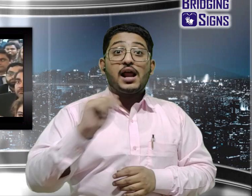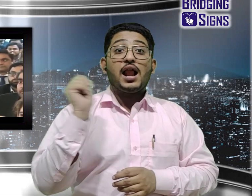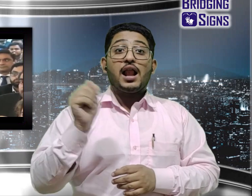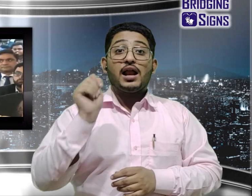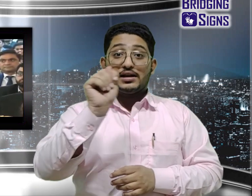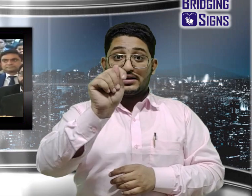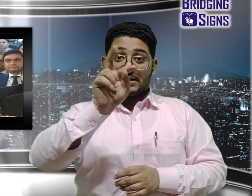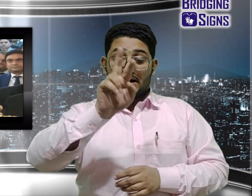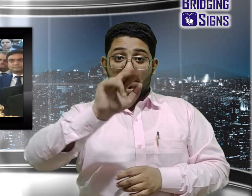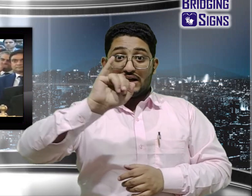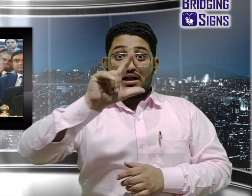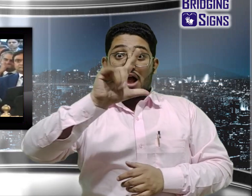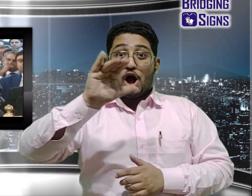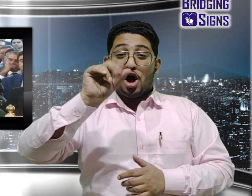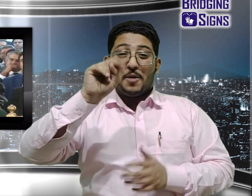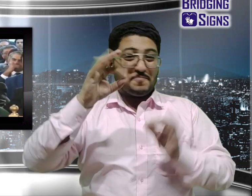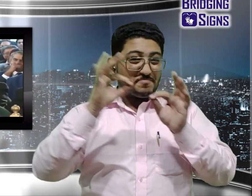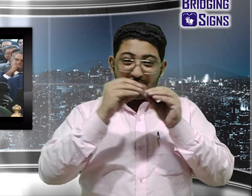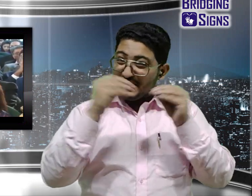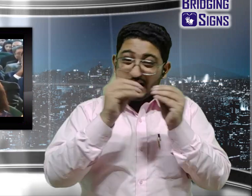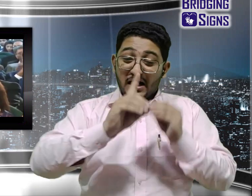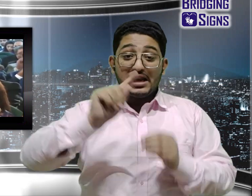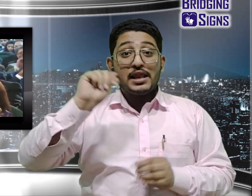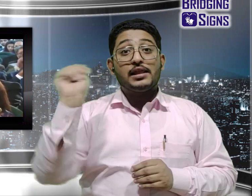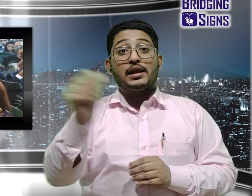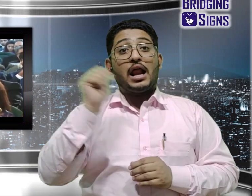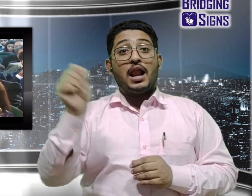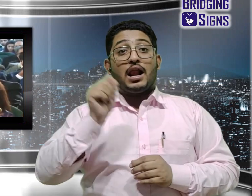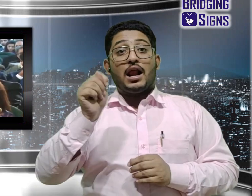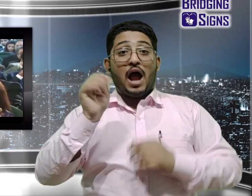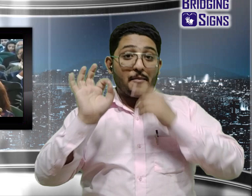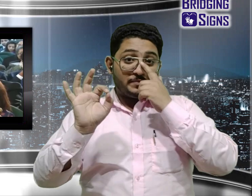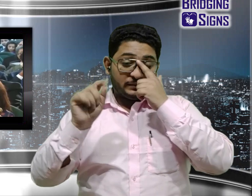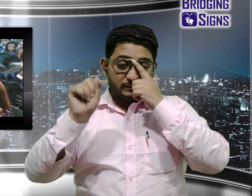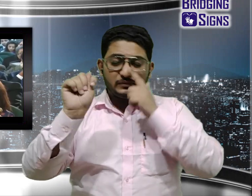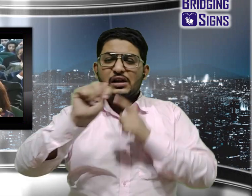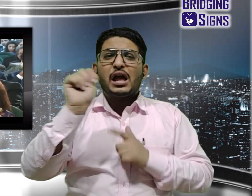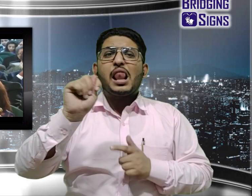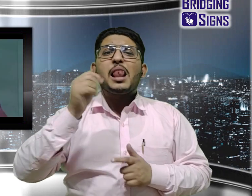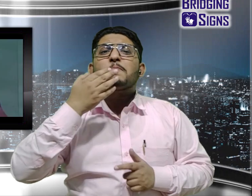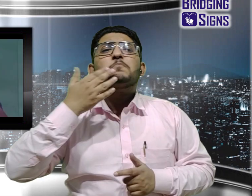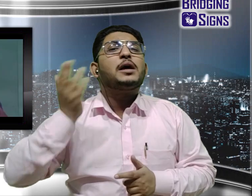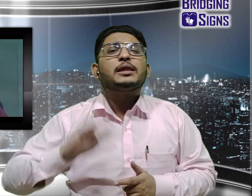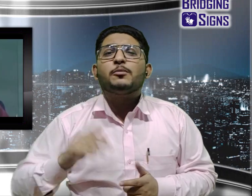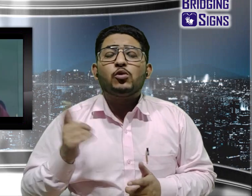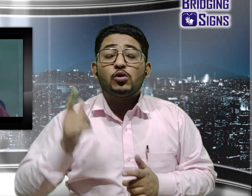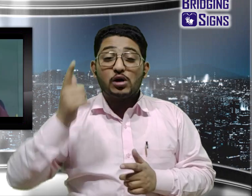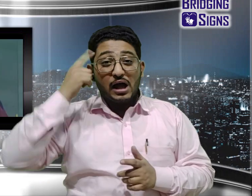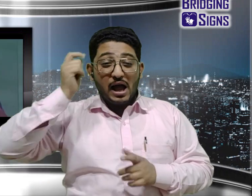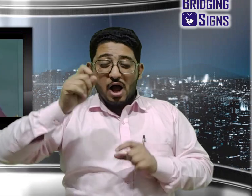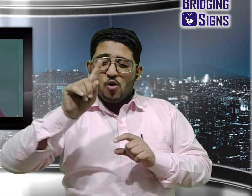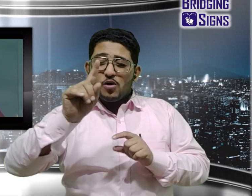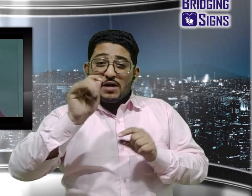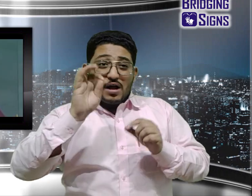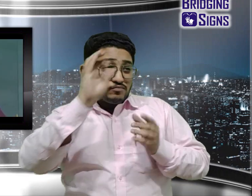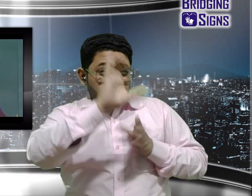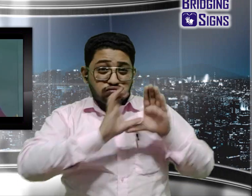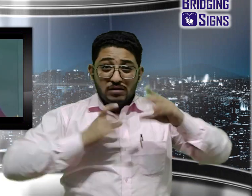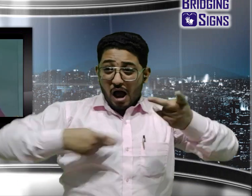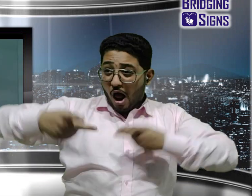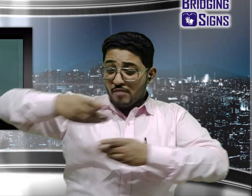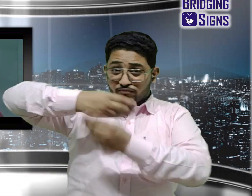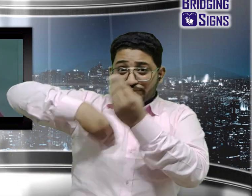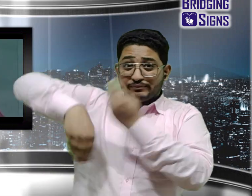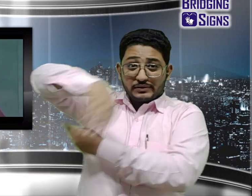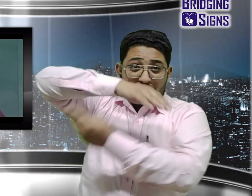3 ट्रिलियन रुपीस, लार्जली पेपर बेस्ड। आप इमेजिन कर सकते हैं कि हर स्टेप के अंदर कहाँ